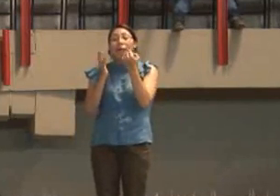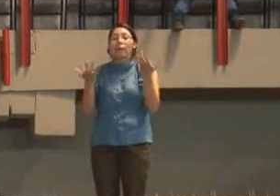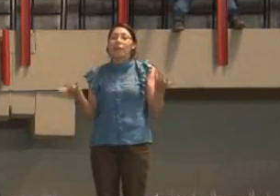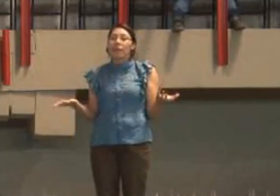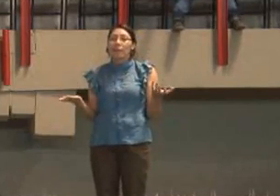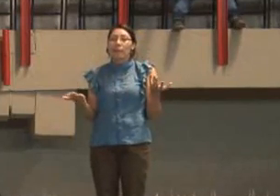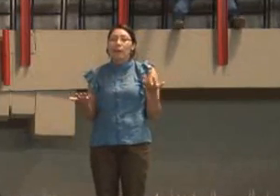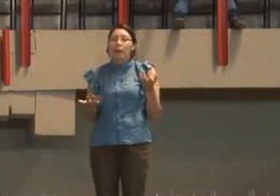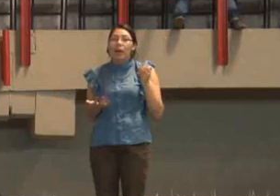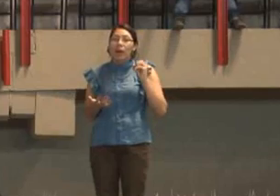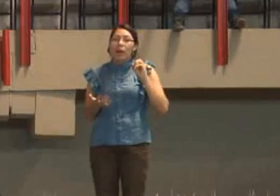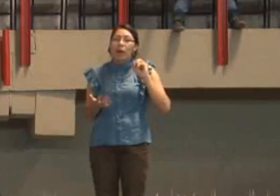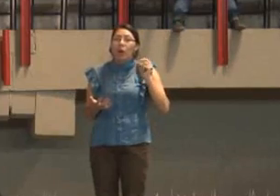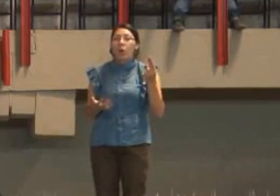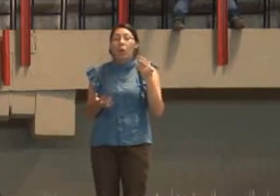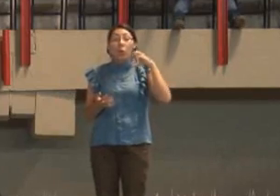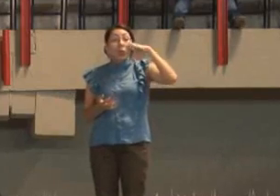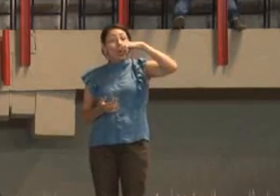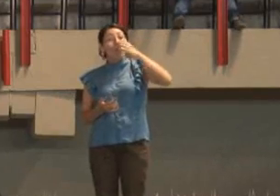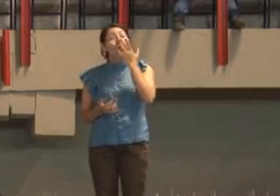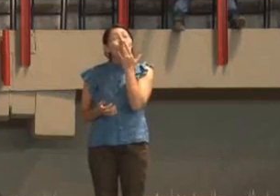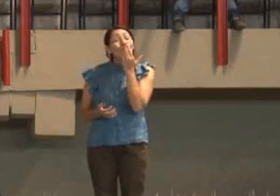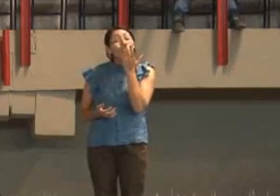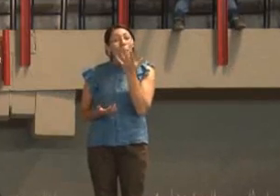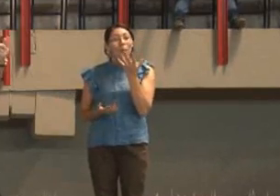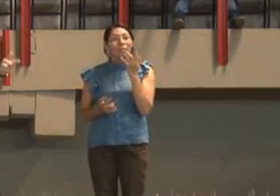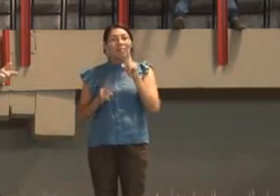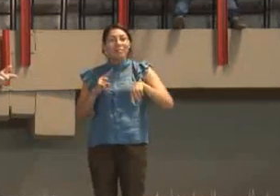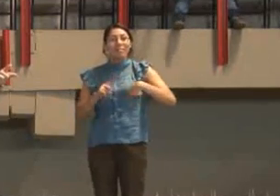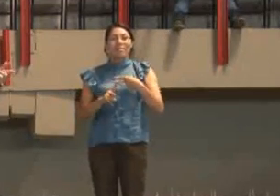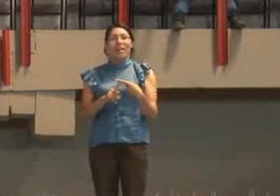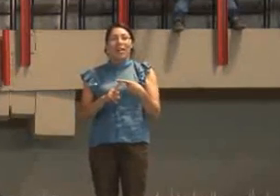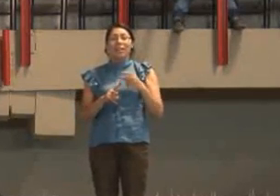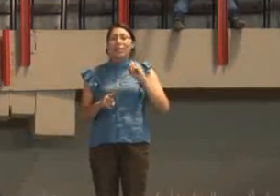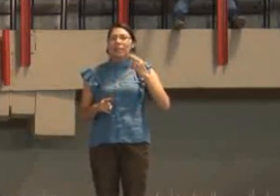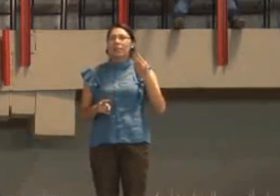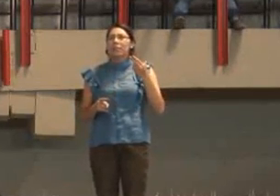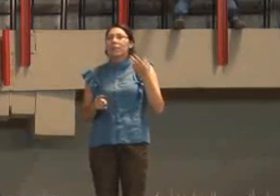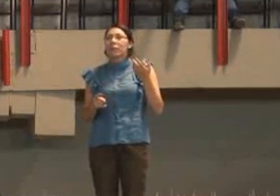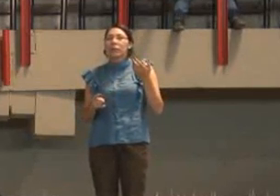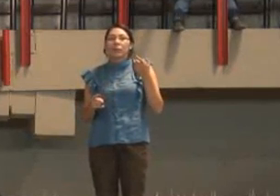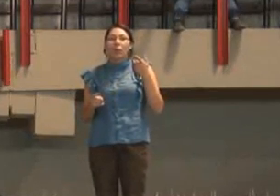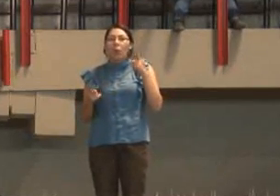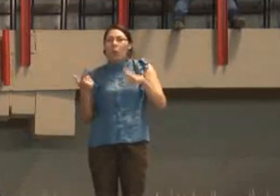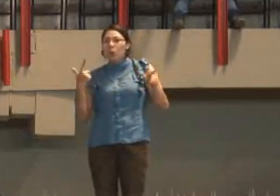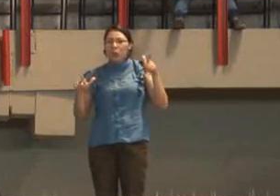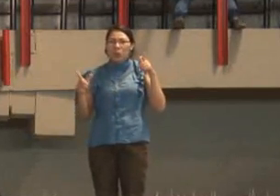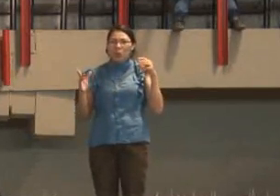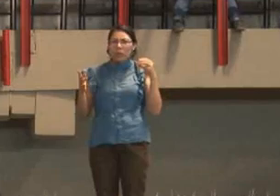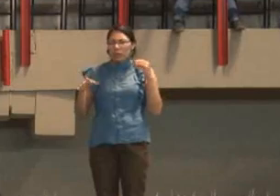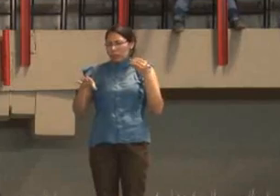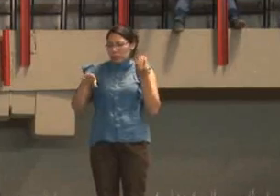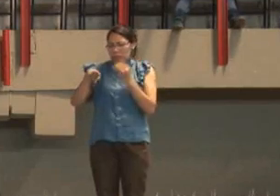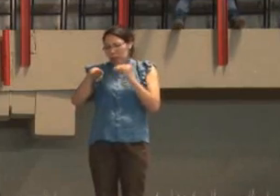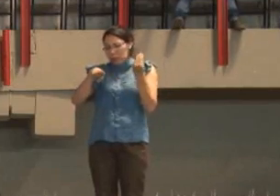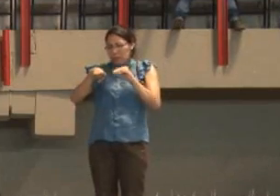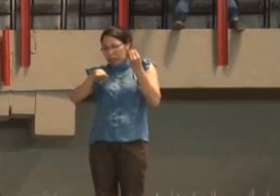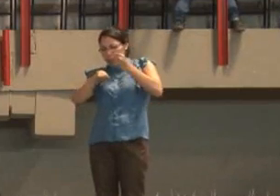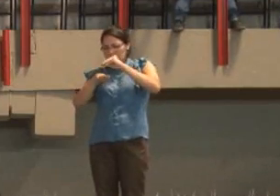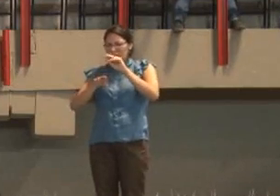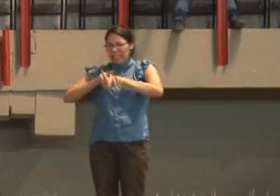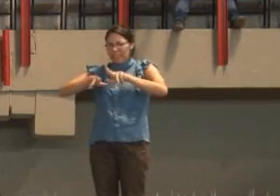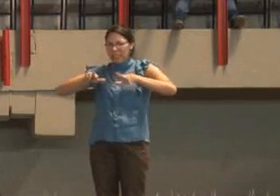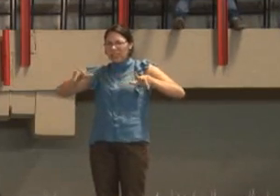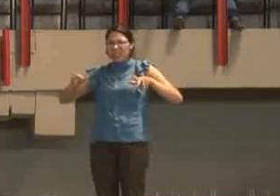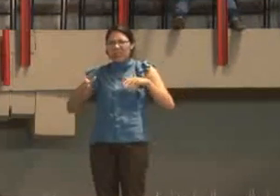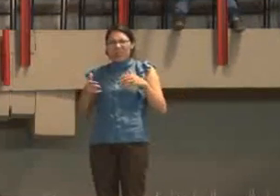fossem 9 cores, se além das cores tivesse também os opcionais? Se a gente for escrever de um por um, perde muito tempo. Então, qual